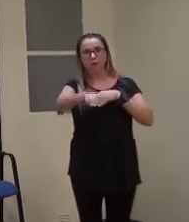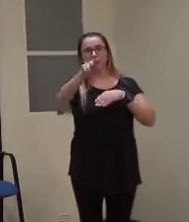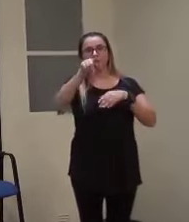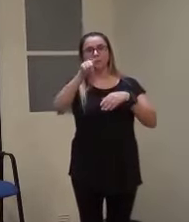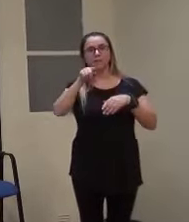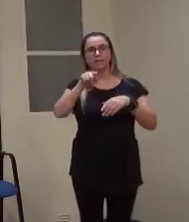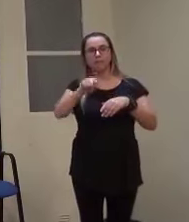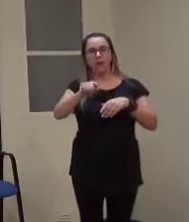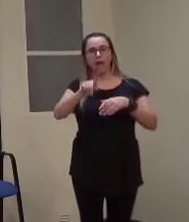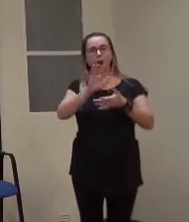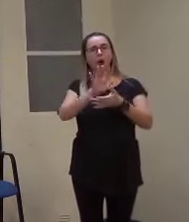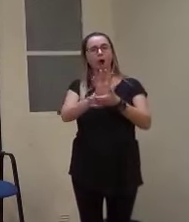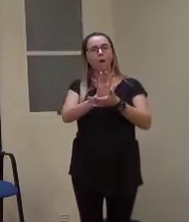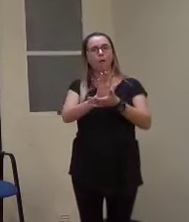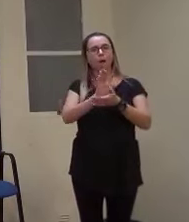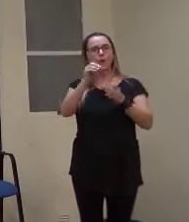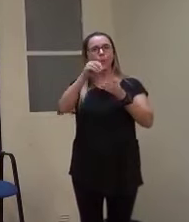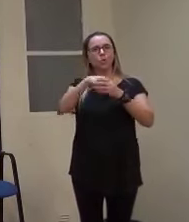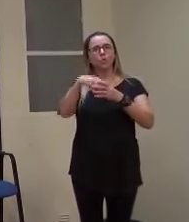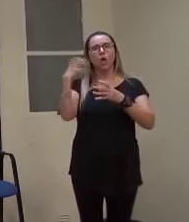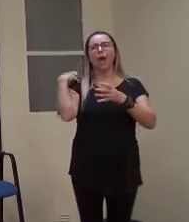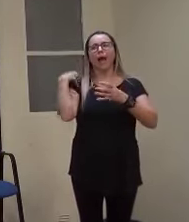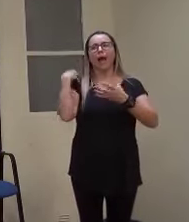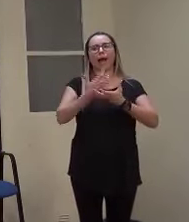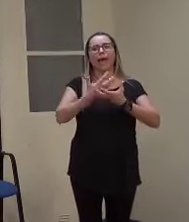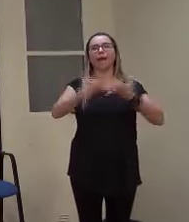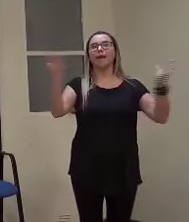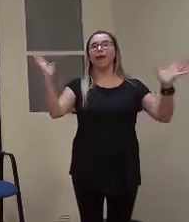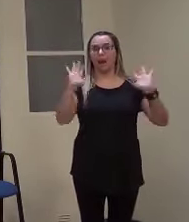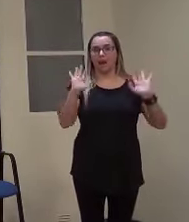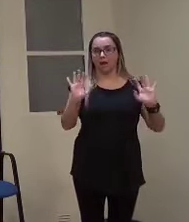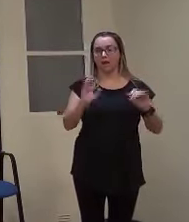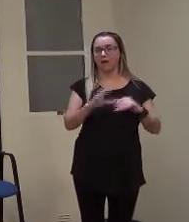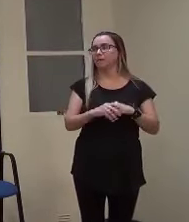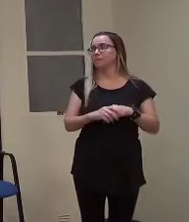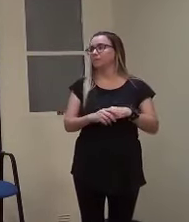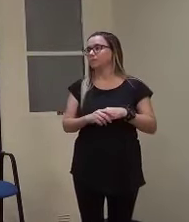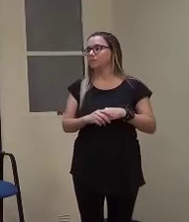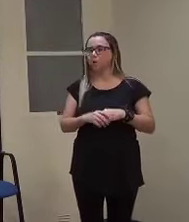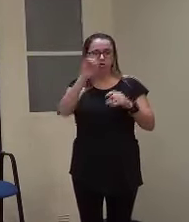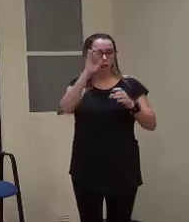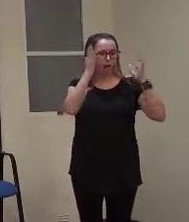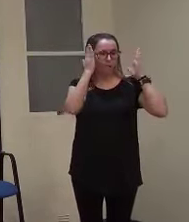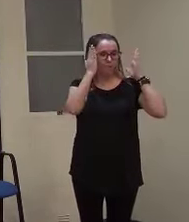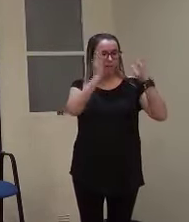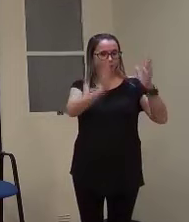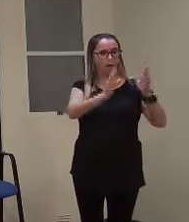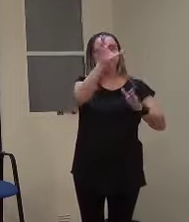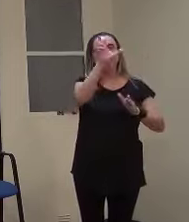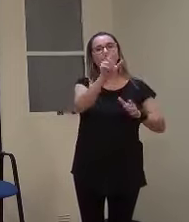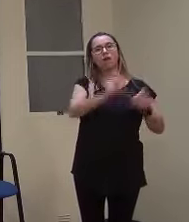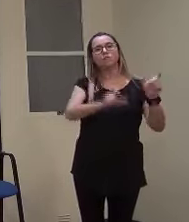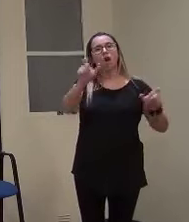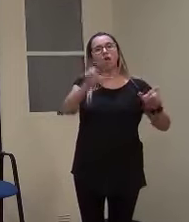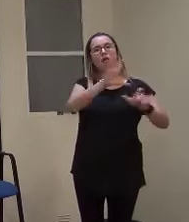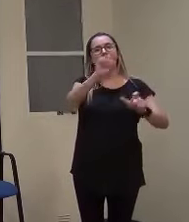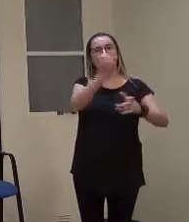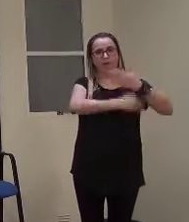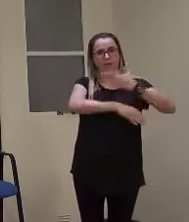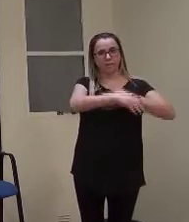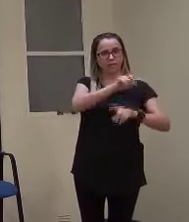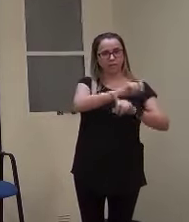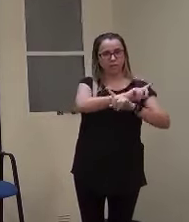amplía el tema de la inclusión y no solamente las personas con discapacidad